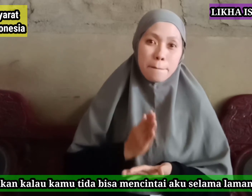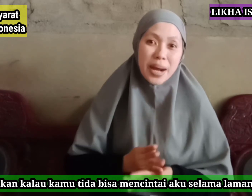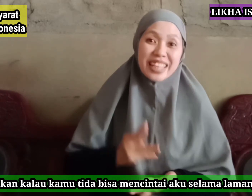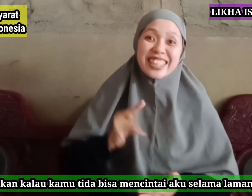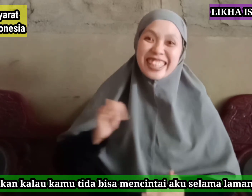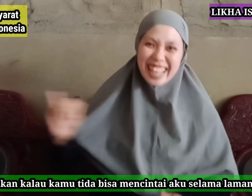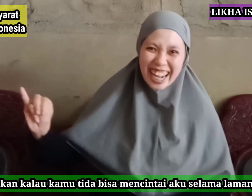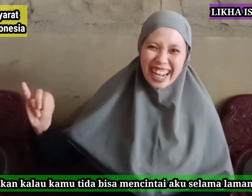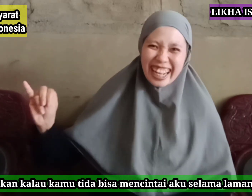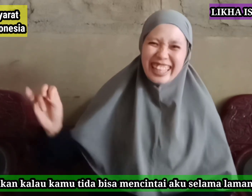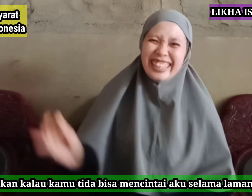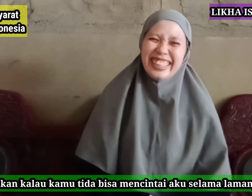selama-lamanya.